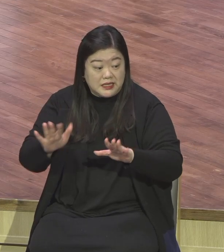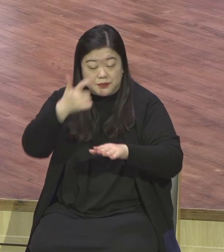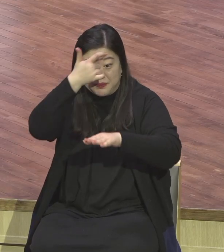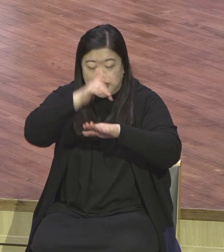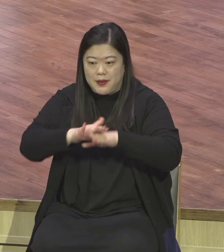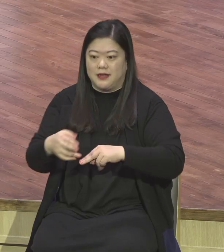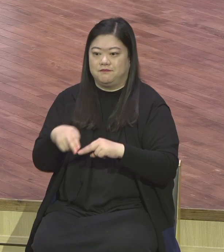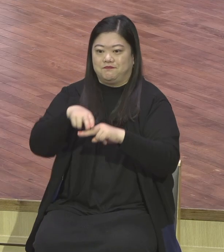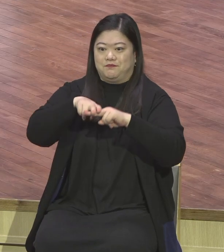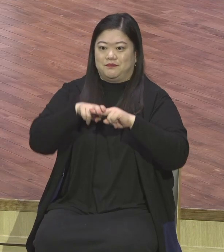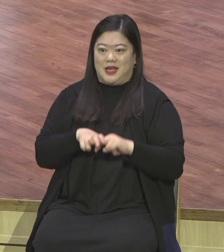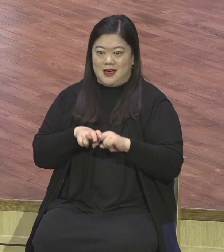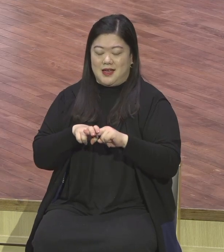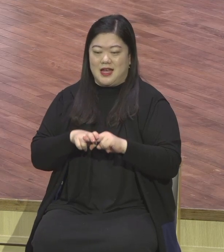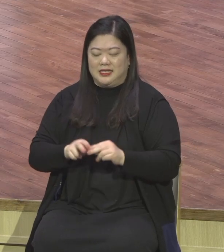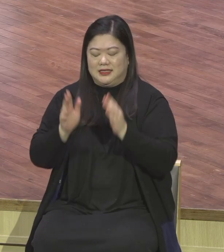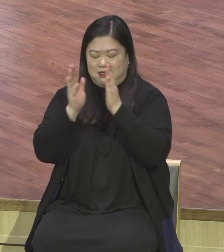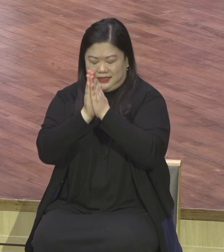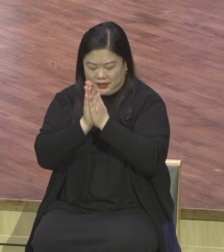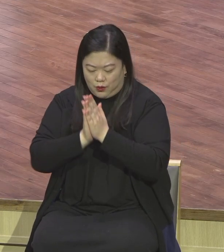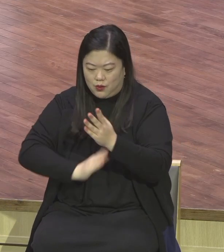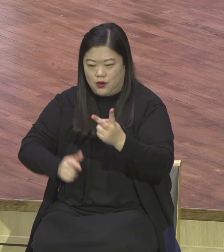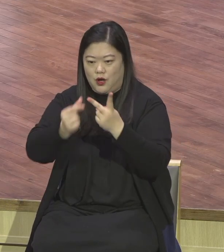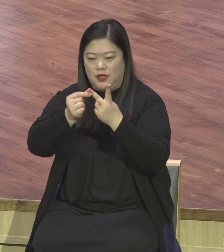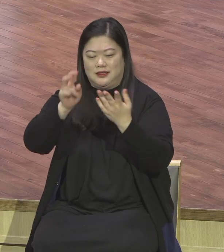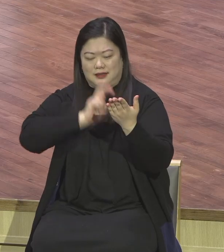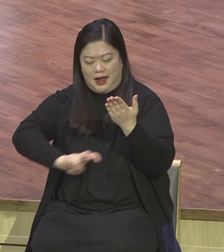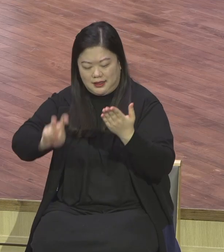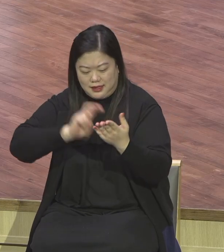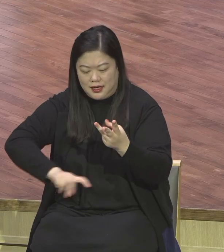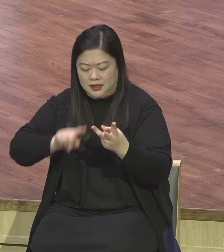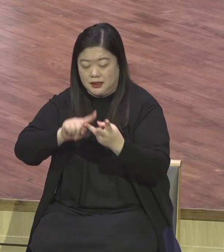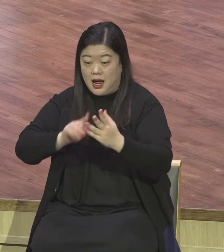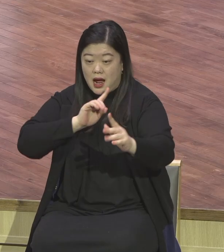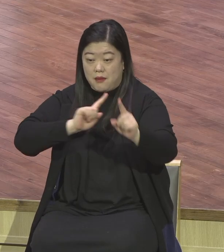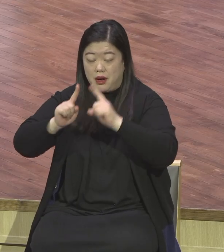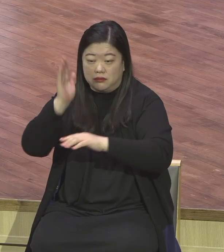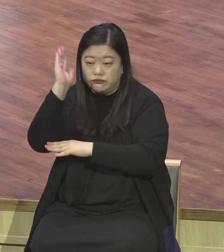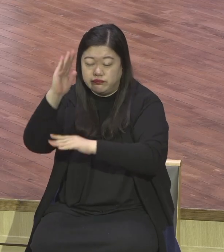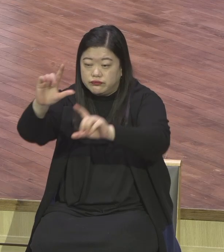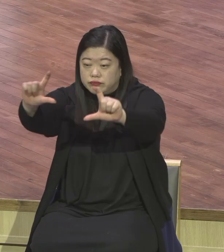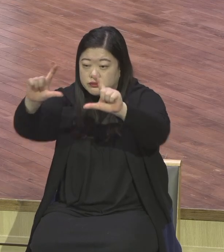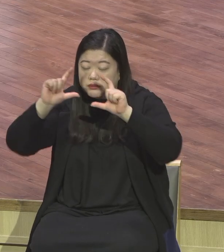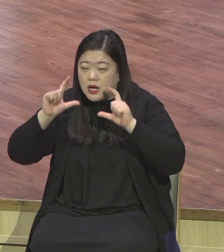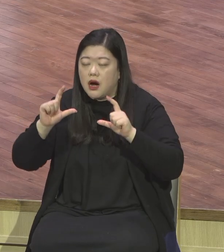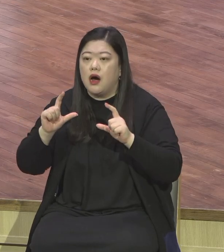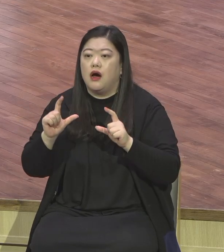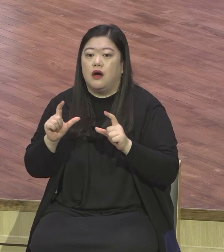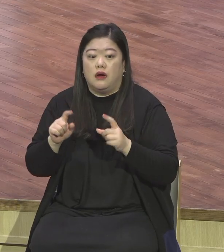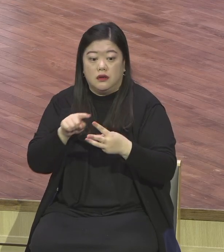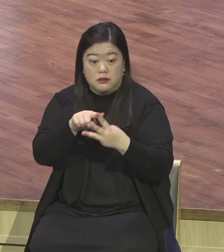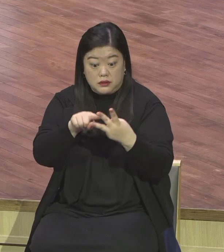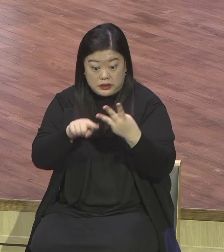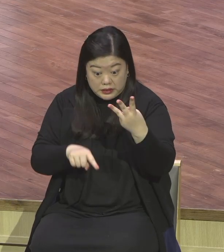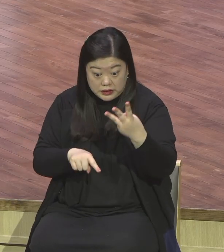모여서 찬양할 수 있다는 것 놀라운 신분의 변화가 일어났다는 사실을 증명하는 거예요